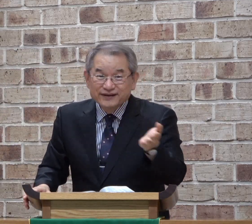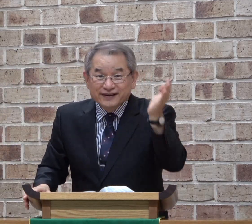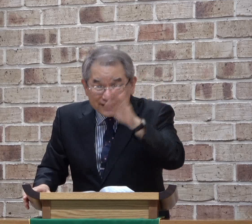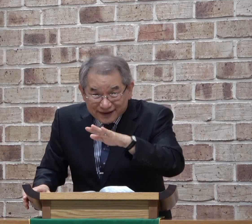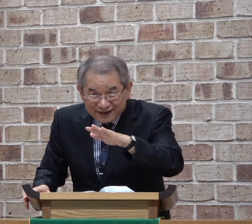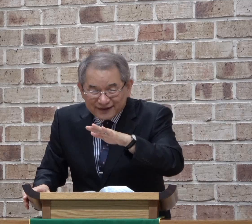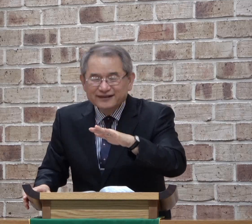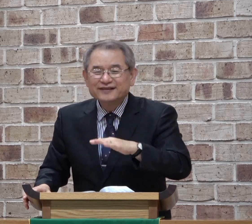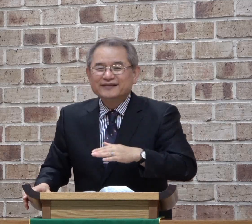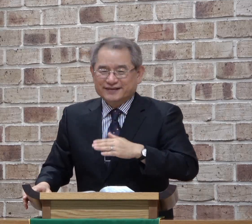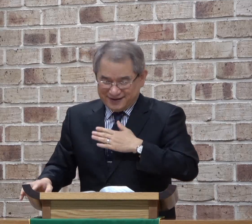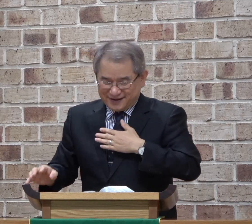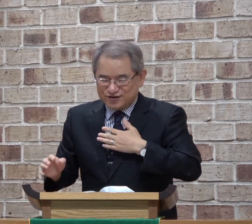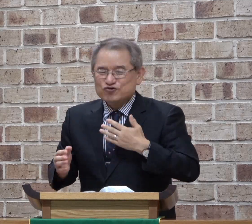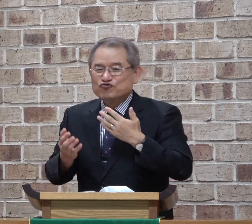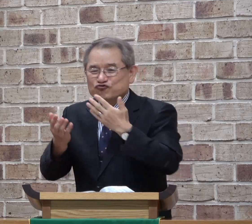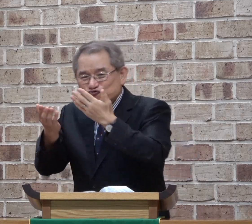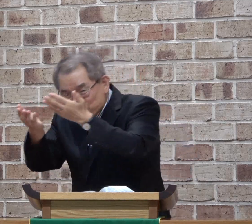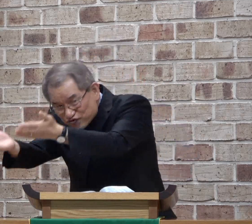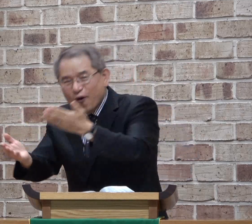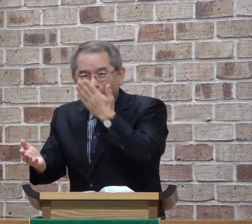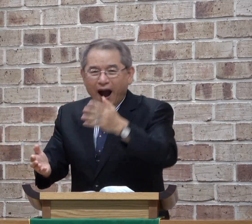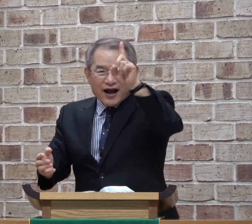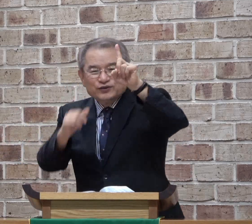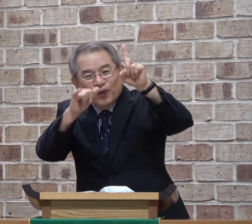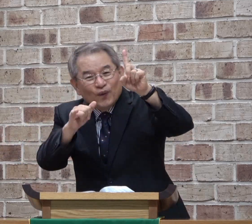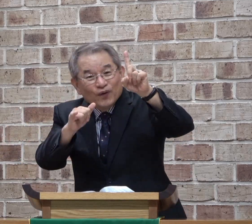근데 베드로가 이렇게 말했습니다. 우리에게는 돈은 없다.